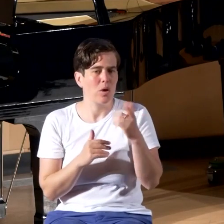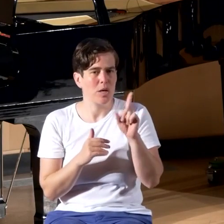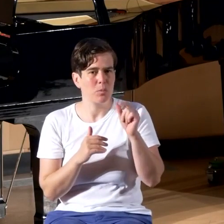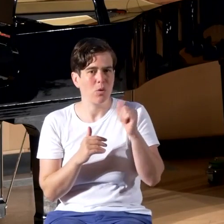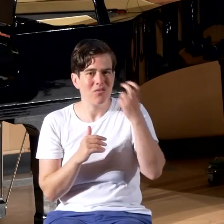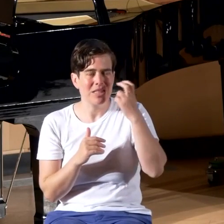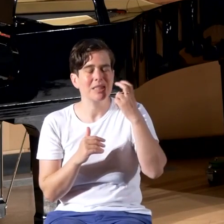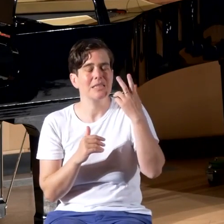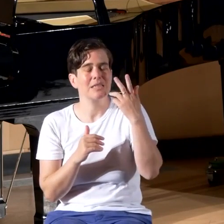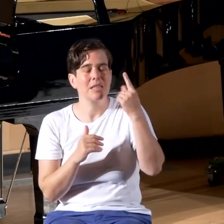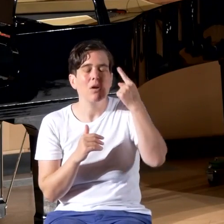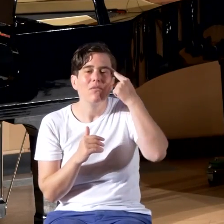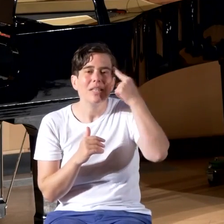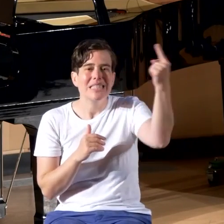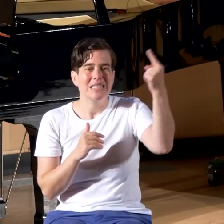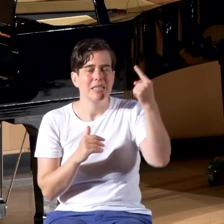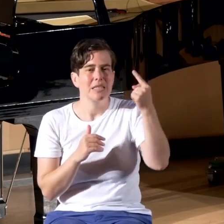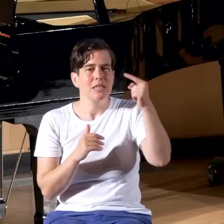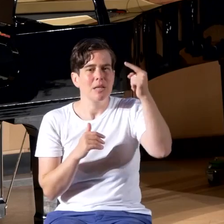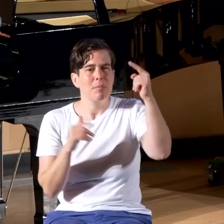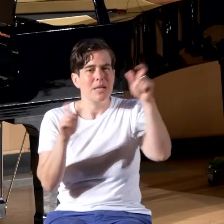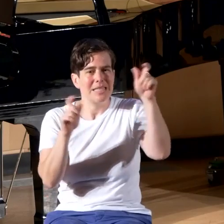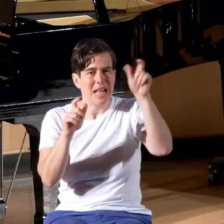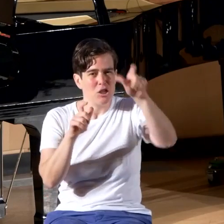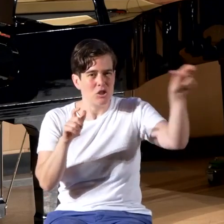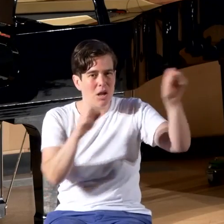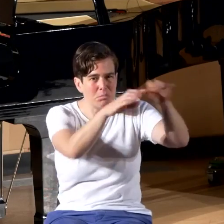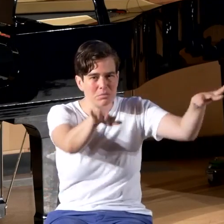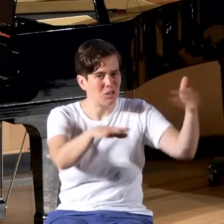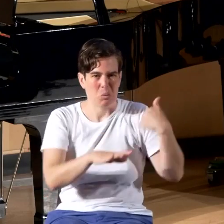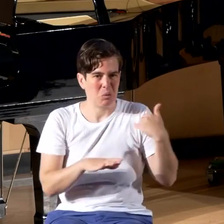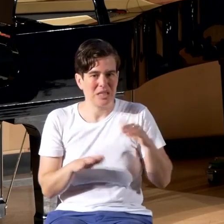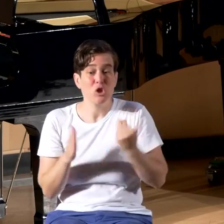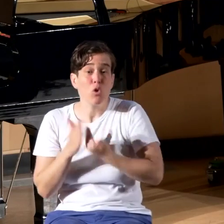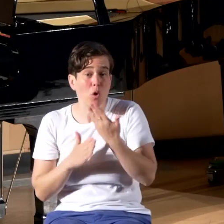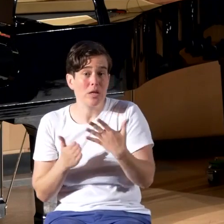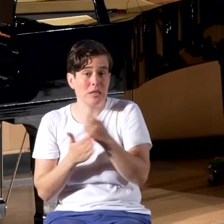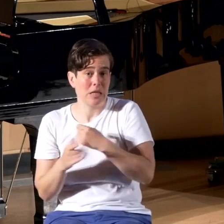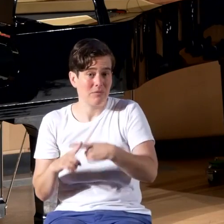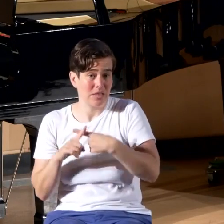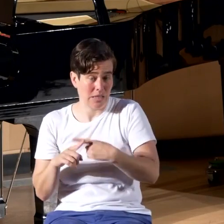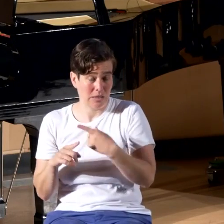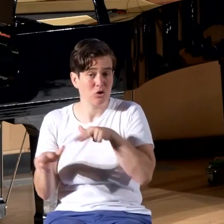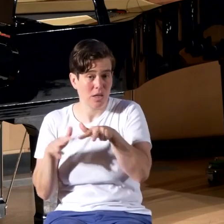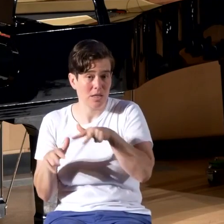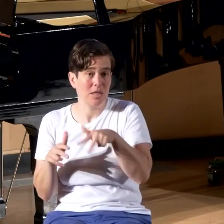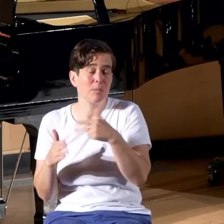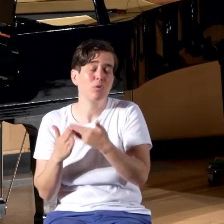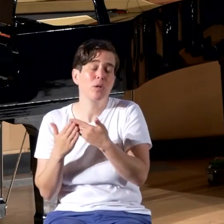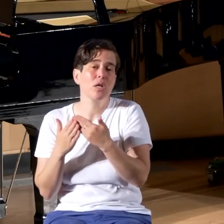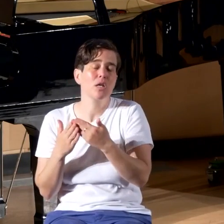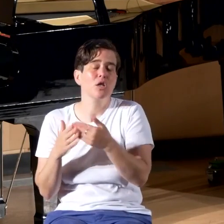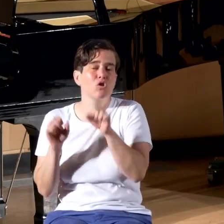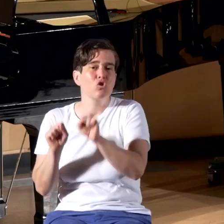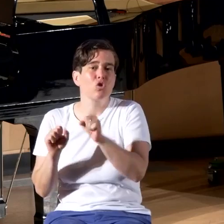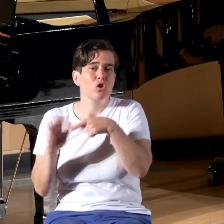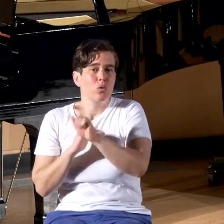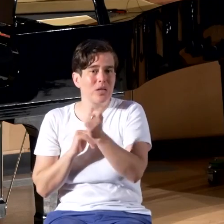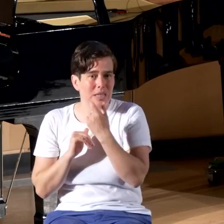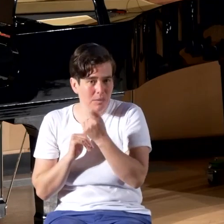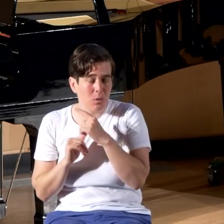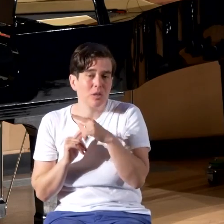der Gesamtbevölkerung noch nicht angekommen ist, also neue Safer-Sex-Strategien wie Schutz durch Therapie und die